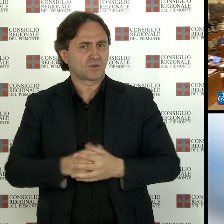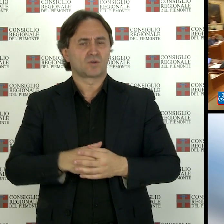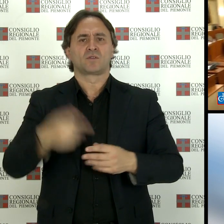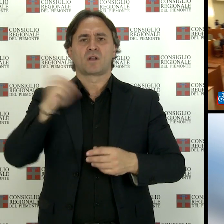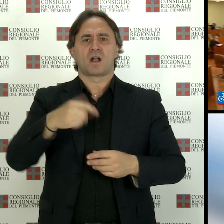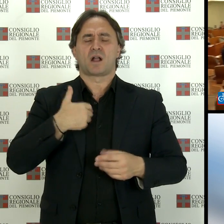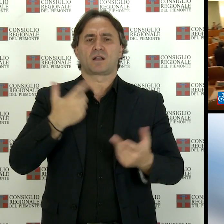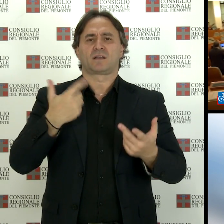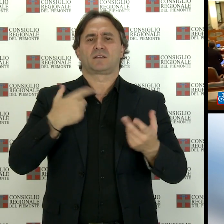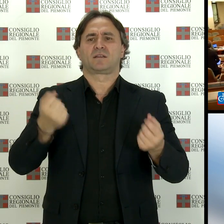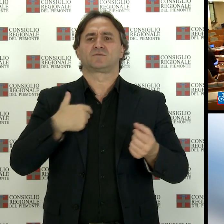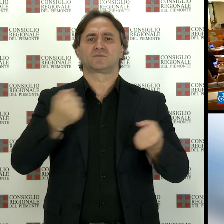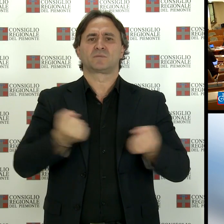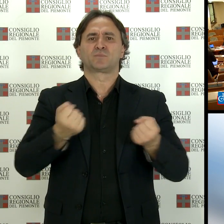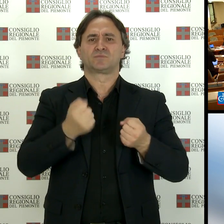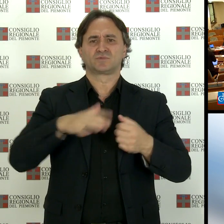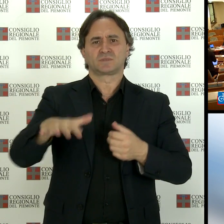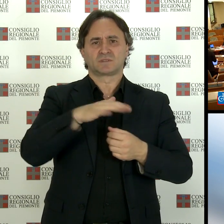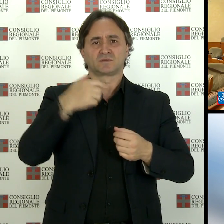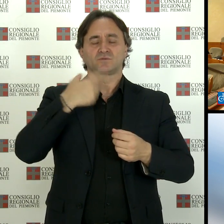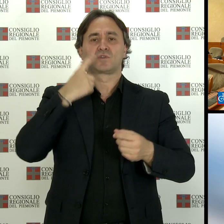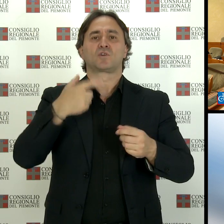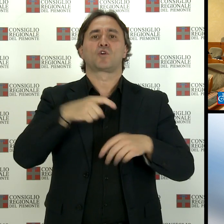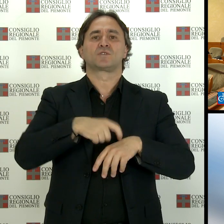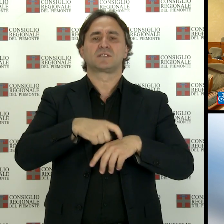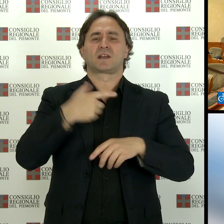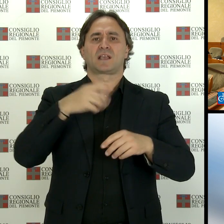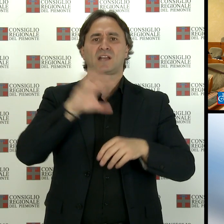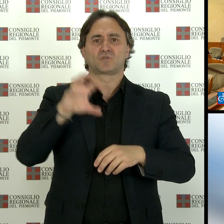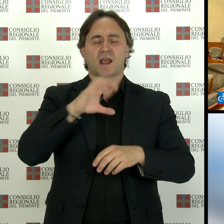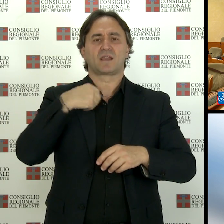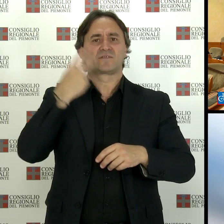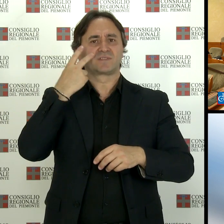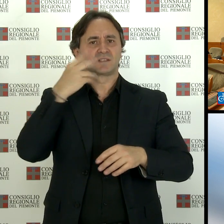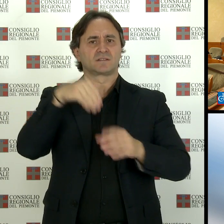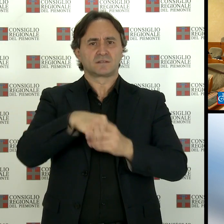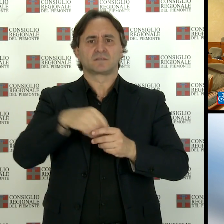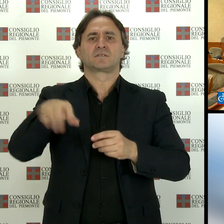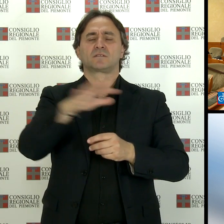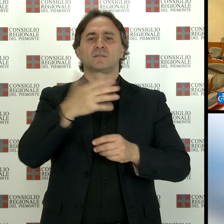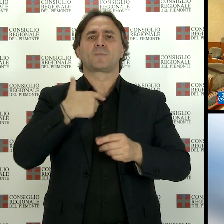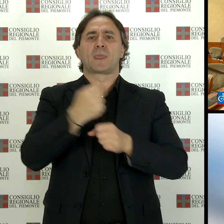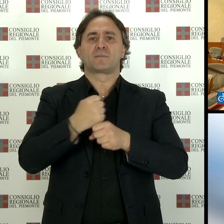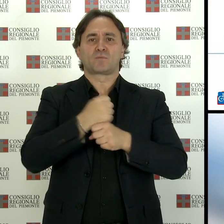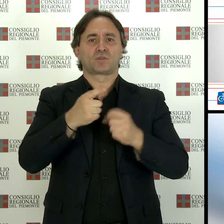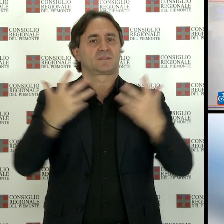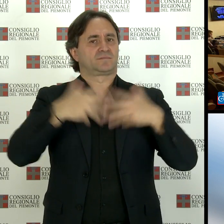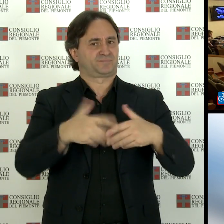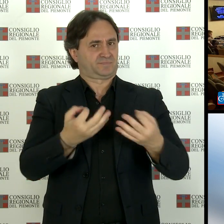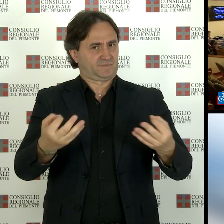pubblicità dello stato patrimoniale e tributario dei consiglieri regionali e degli amministratori di enti e istituti della Regione Piemonte.